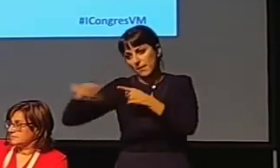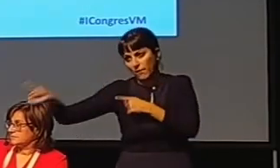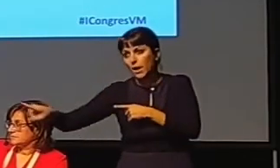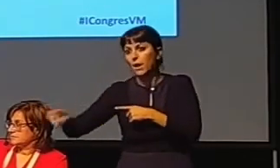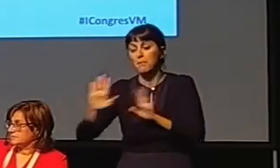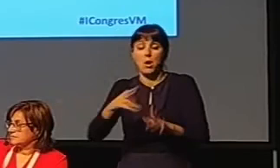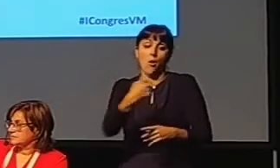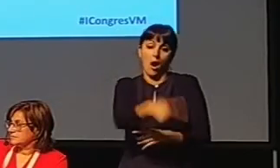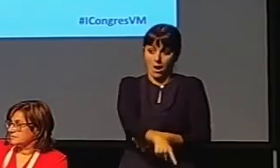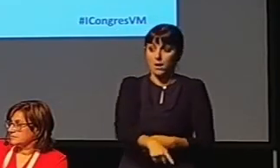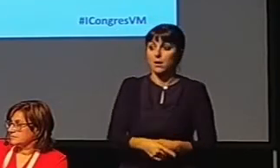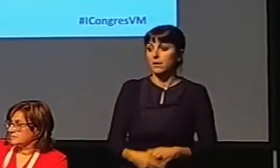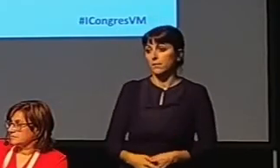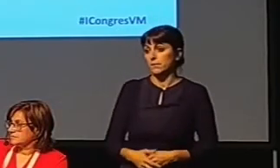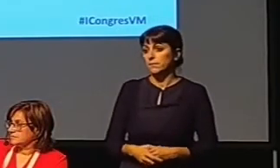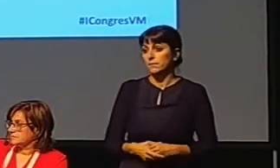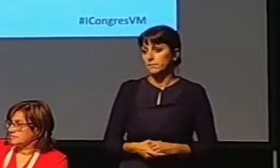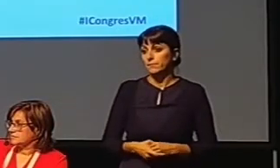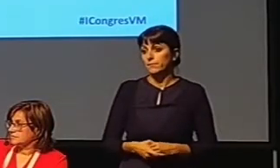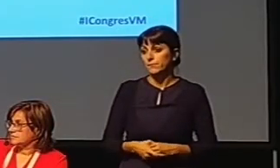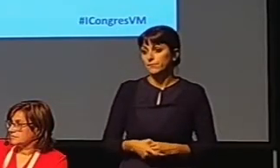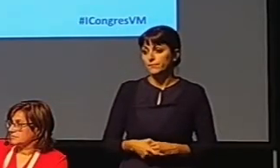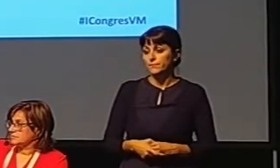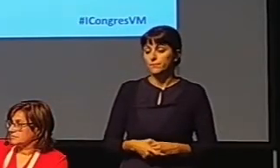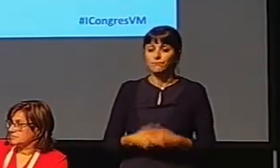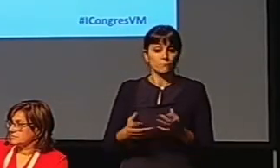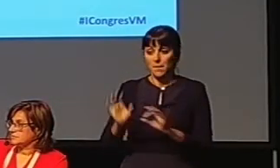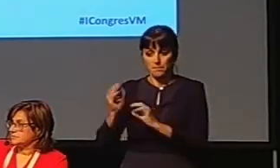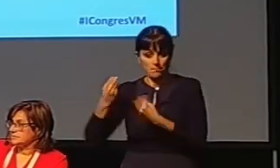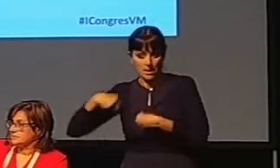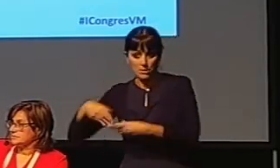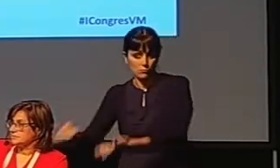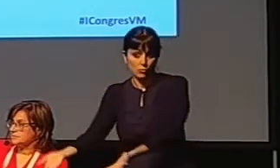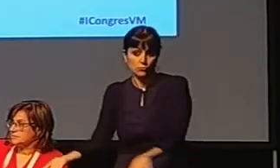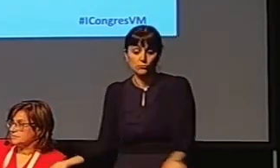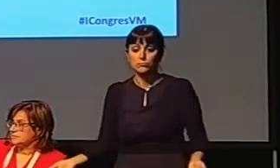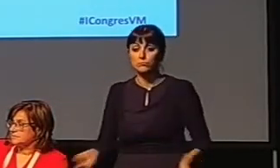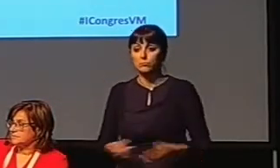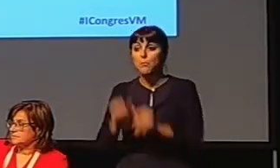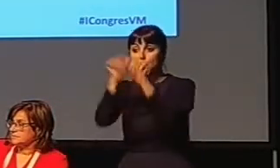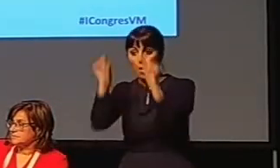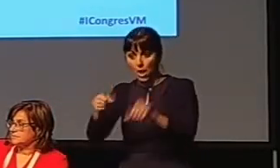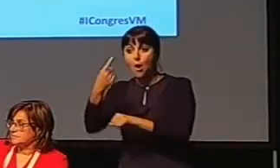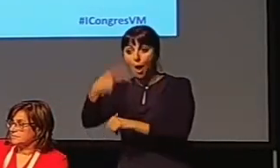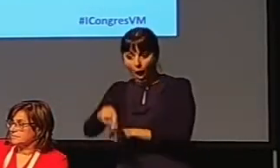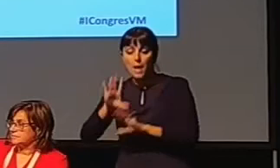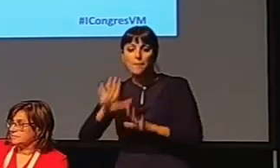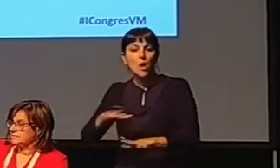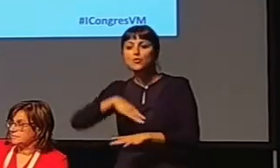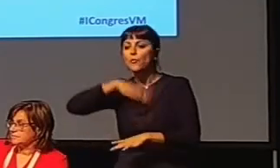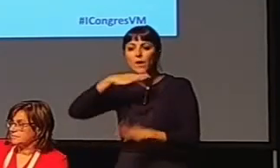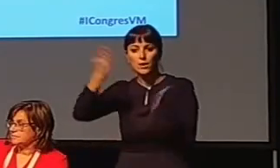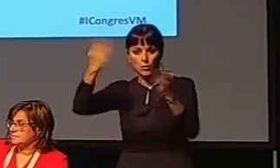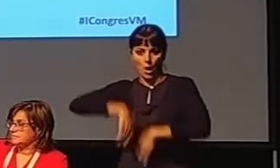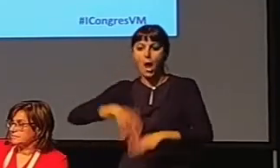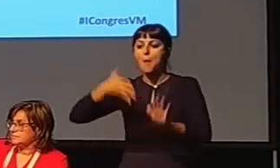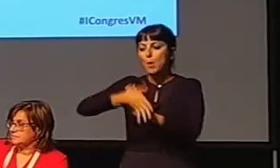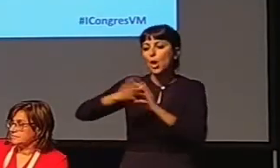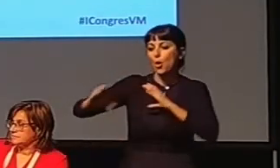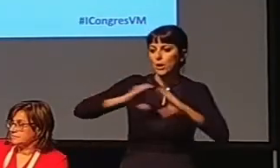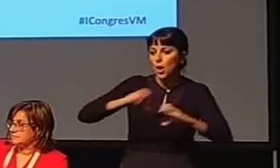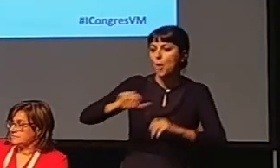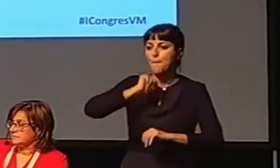tenim. Sí? Pues exactament el mateix. O sigui, no és que no hi hagi model, sinó que el model és insuficient perquè està descoordinat, perquè